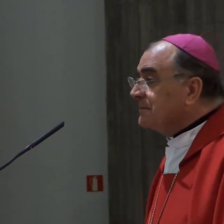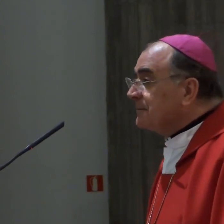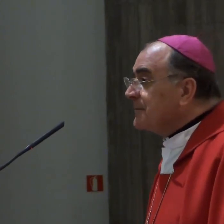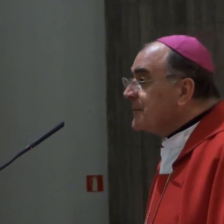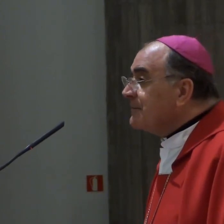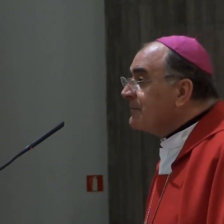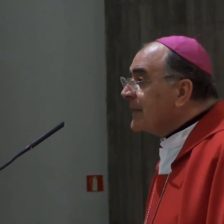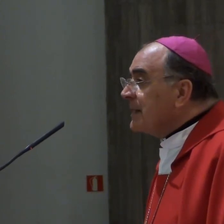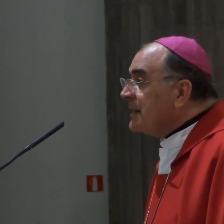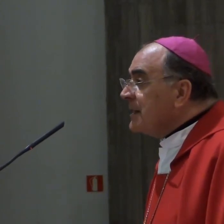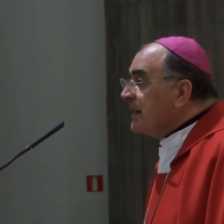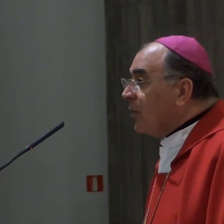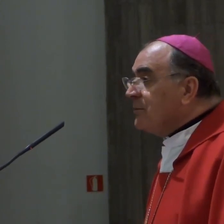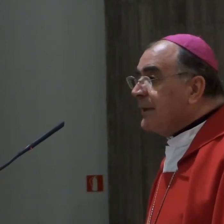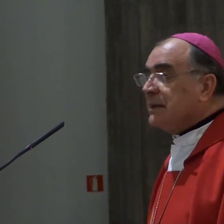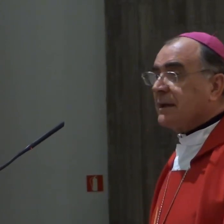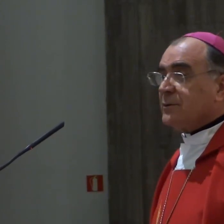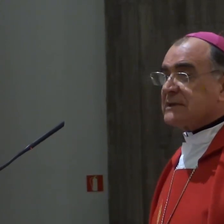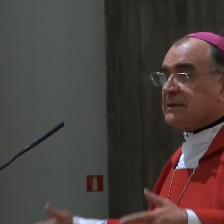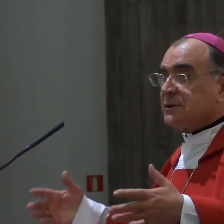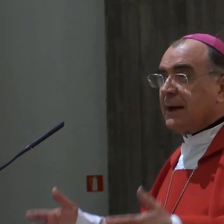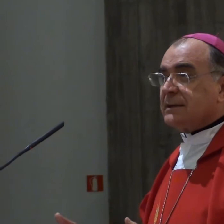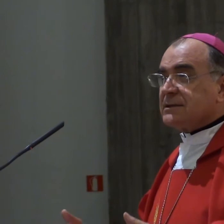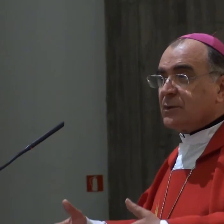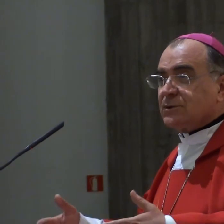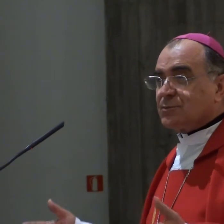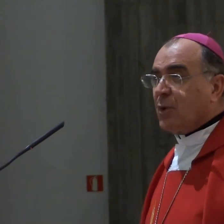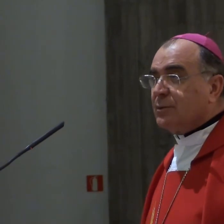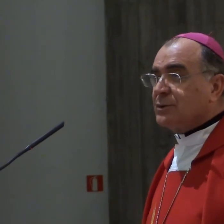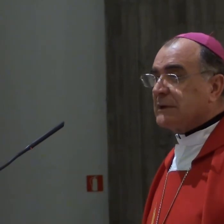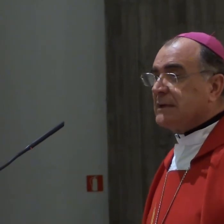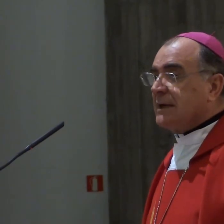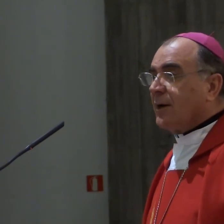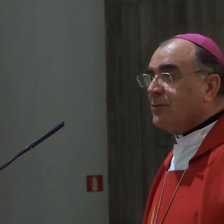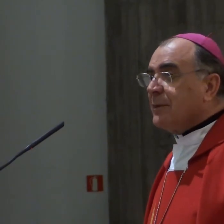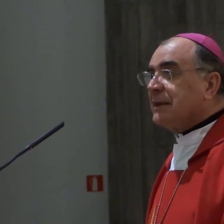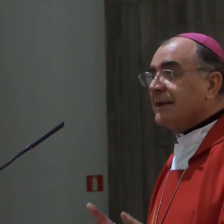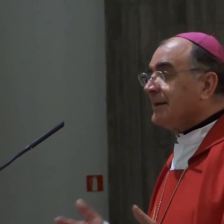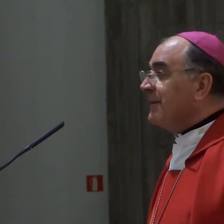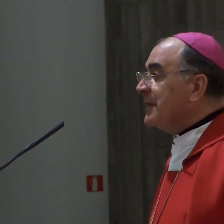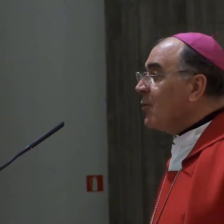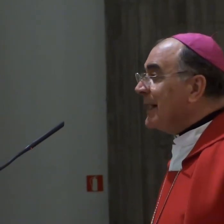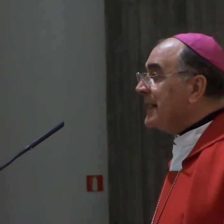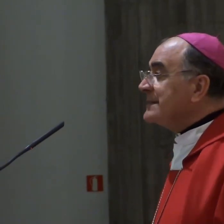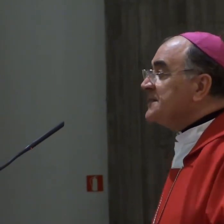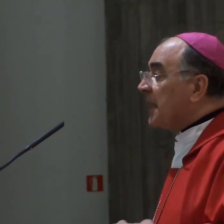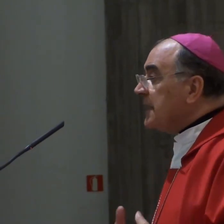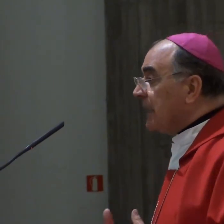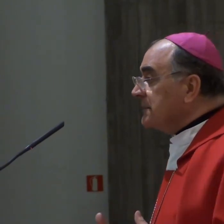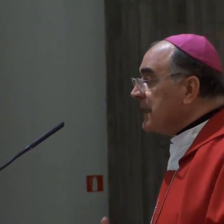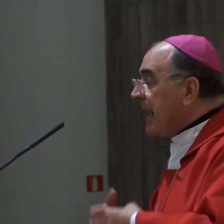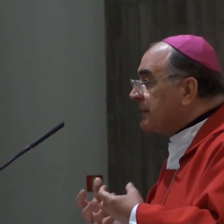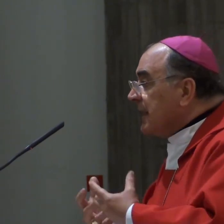convivencia la convivencia de nuestras ciudades y de nuestros pueblos la convivencia de la familia humana